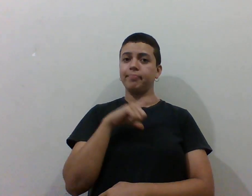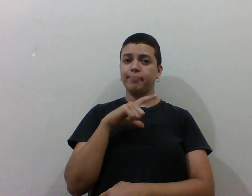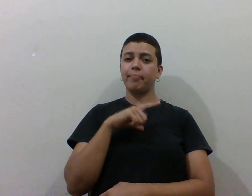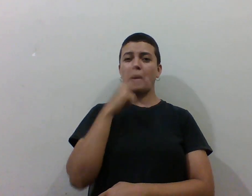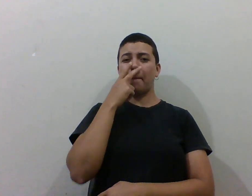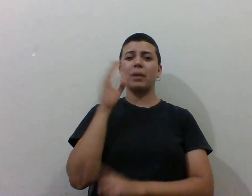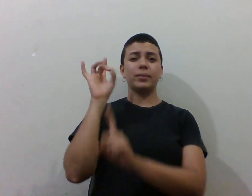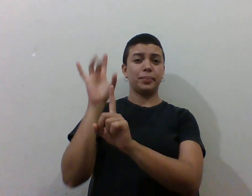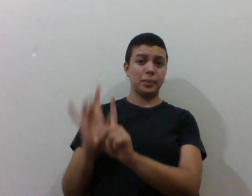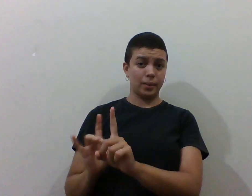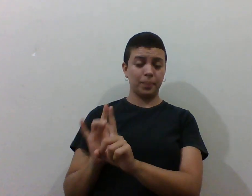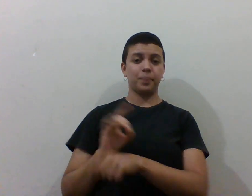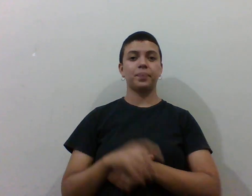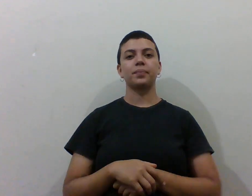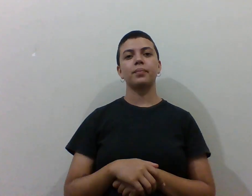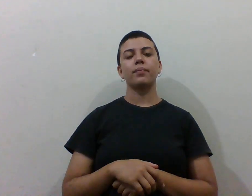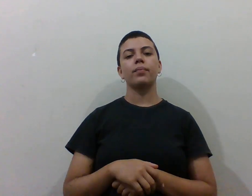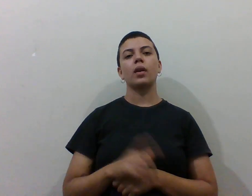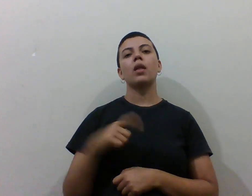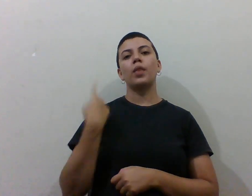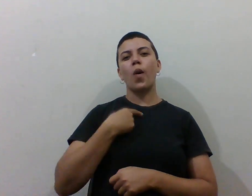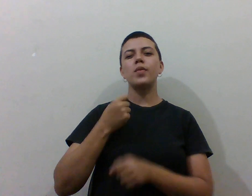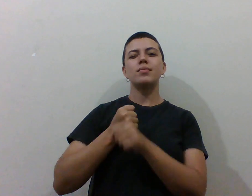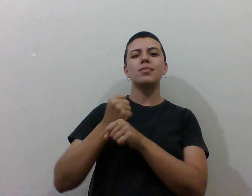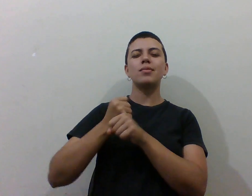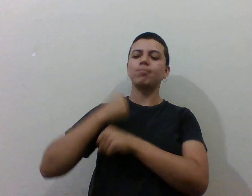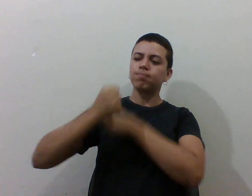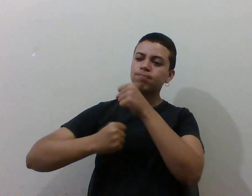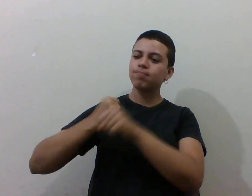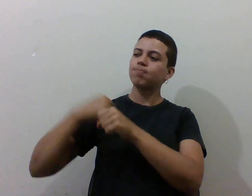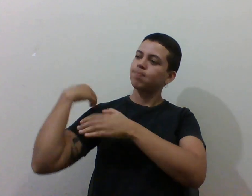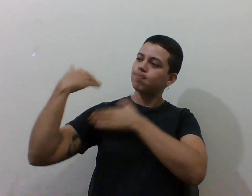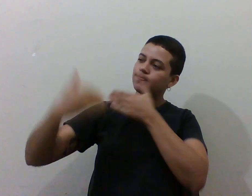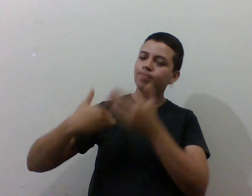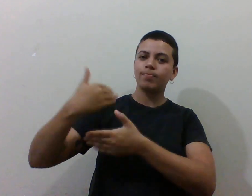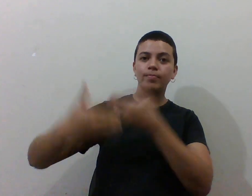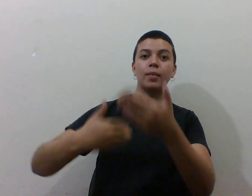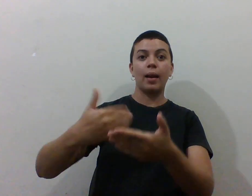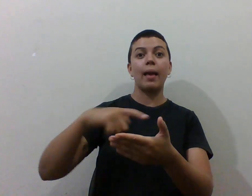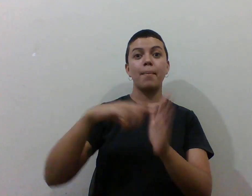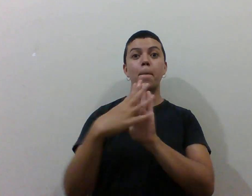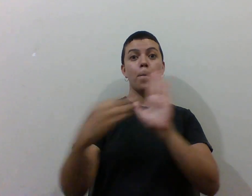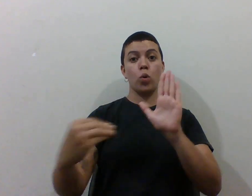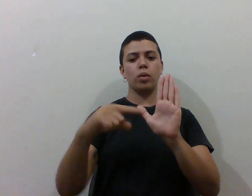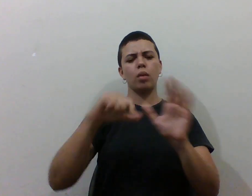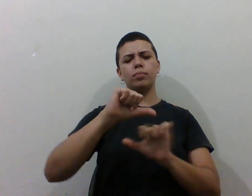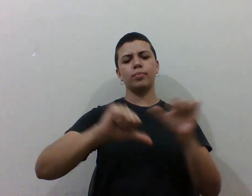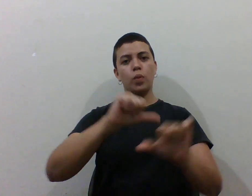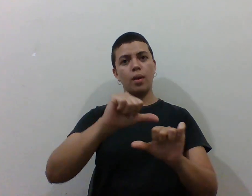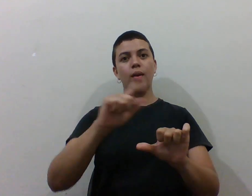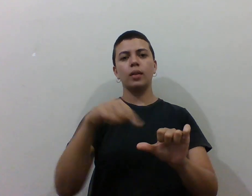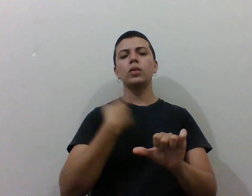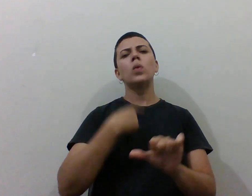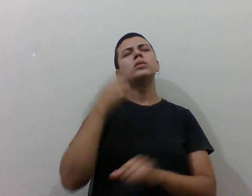gente propõe muitas décadas depois inclusive agora revisitais de modelo na minha interpretação de alguma forma